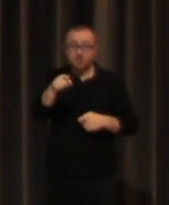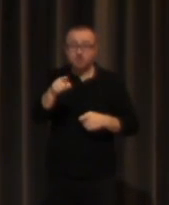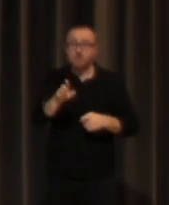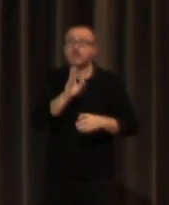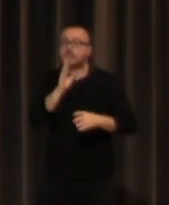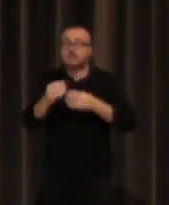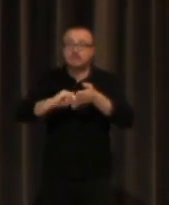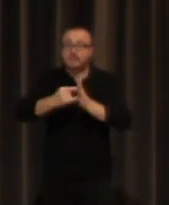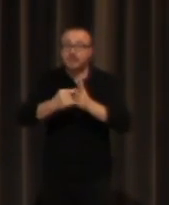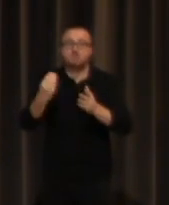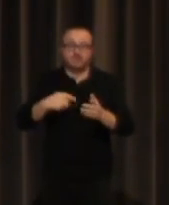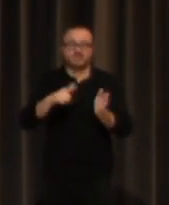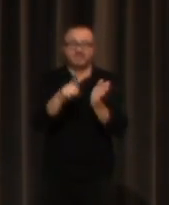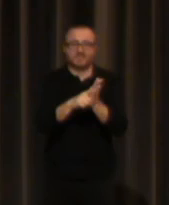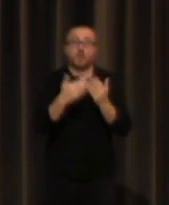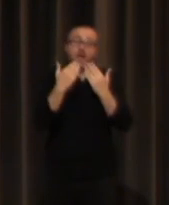Gràcies per la pregunta.